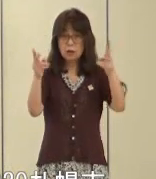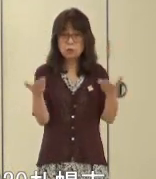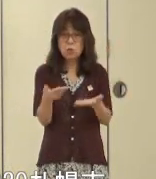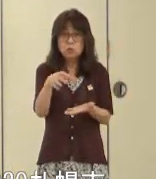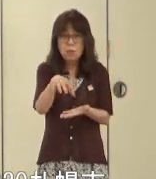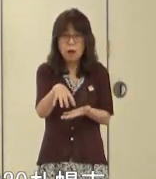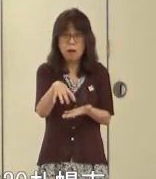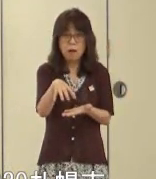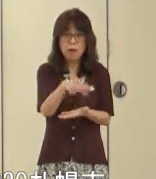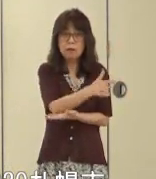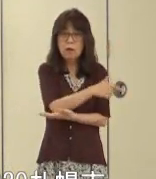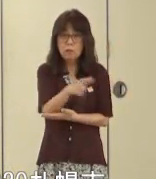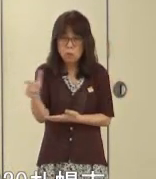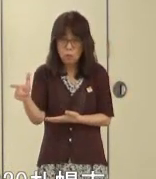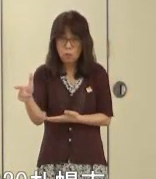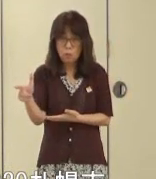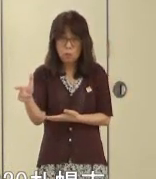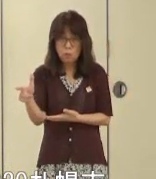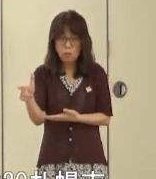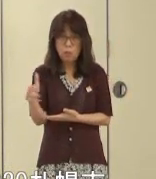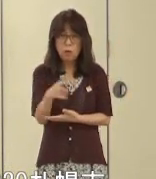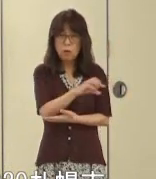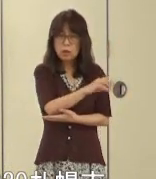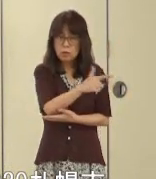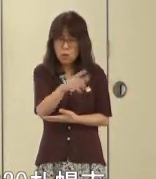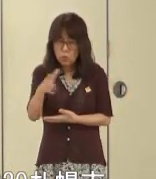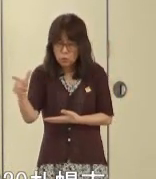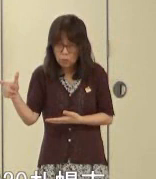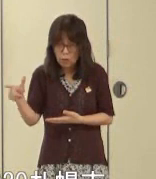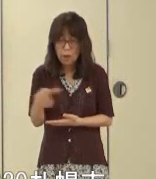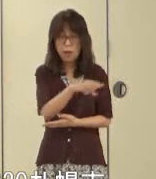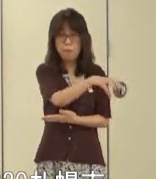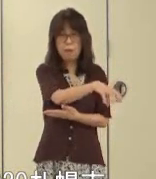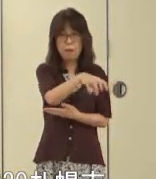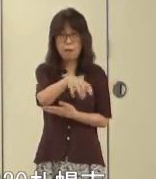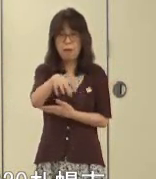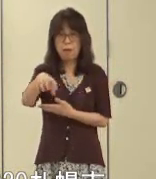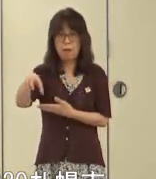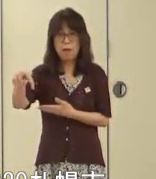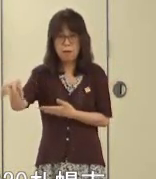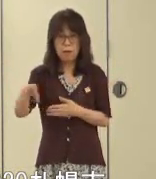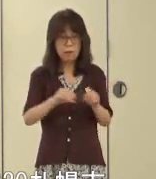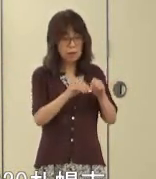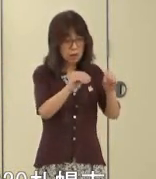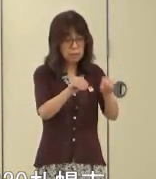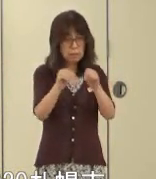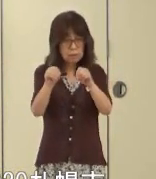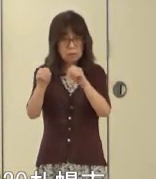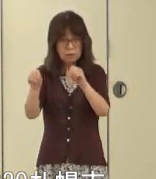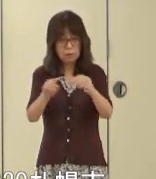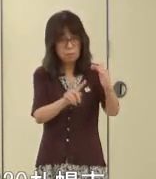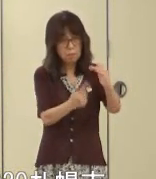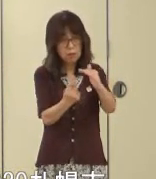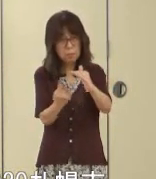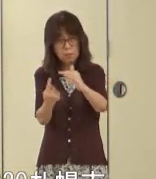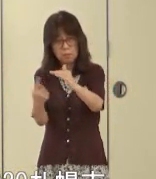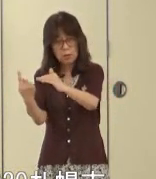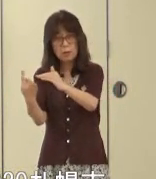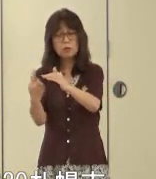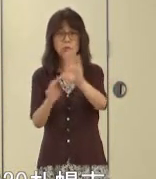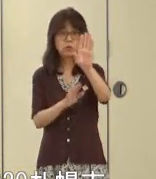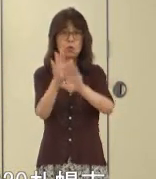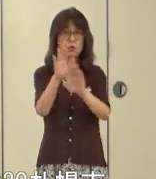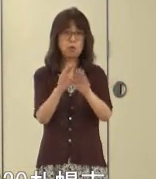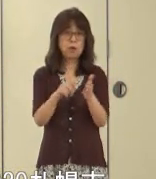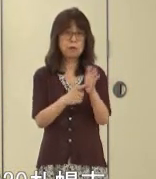で、こういったさまざまな場での発生状況ということも出てきてございます